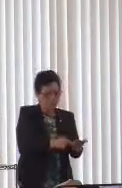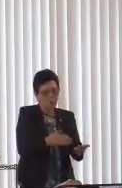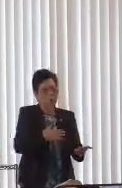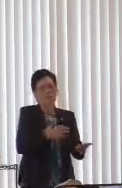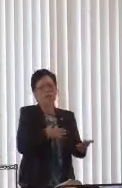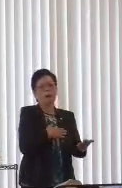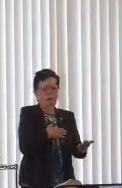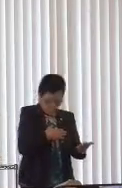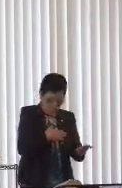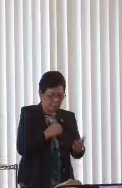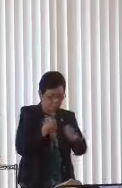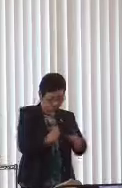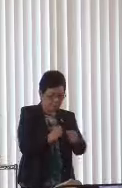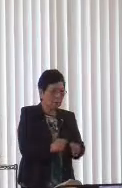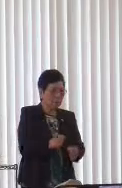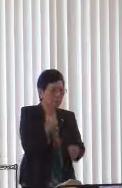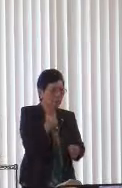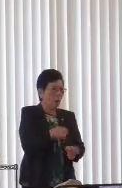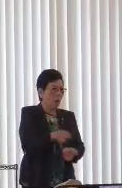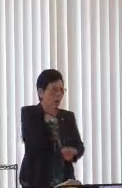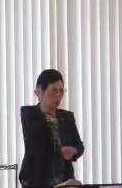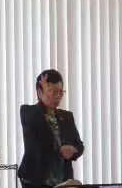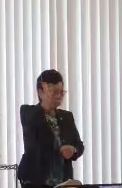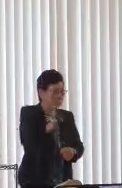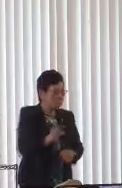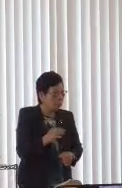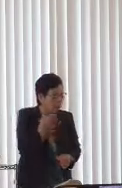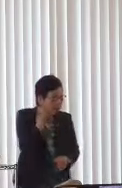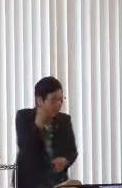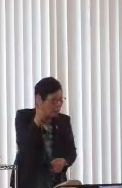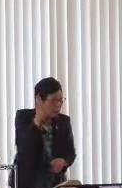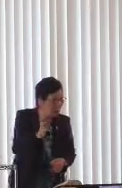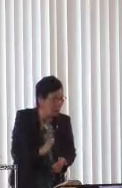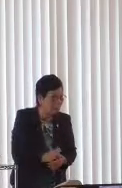ね。できないんです。いや